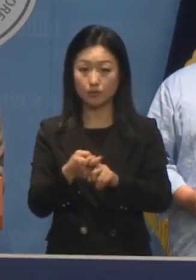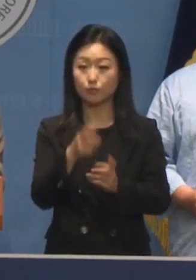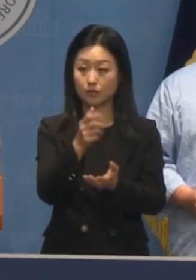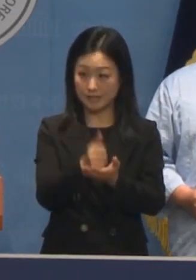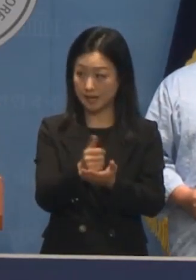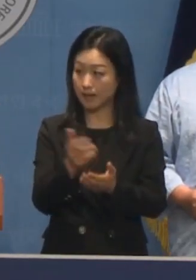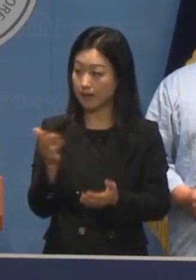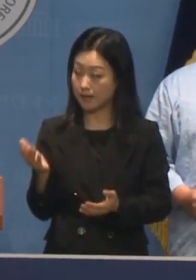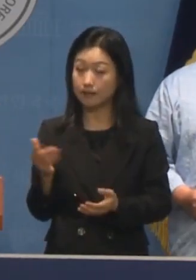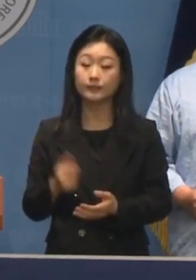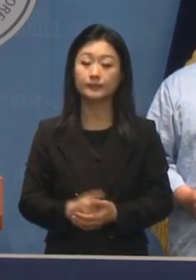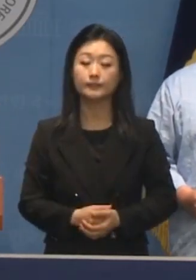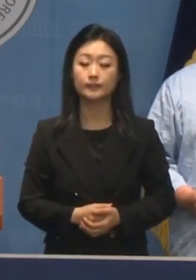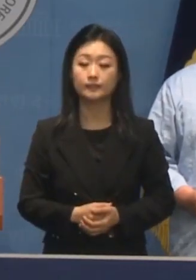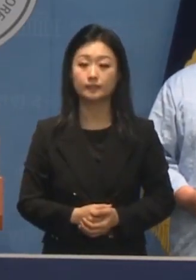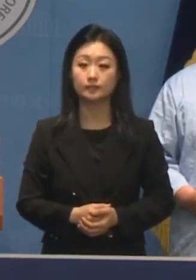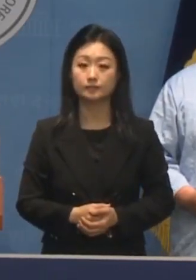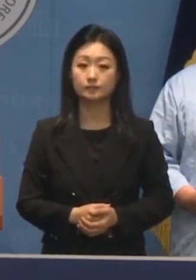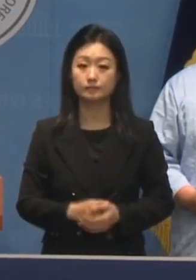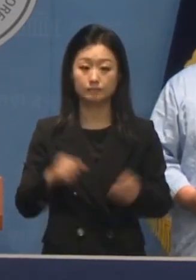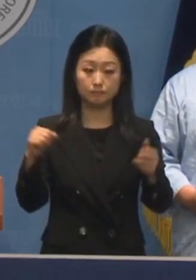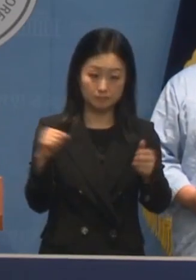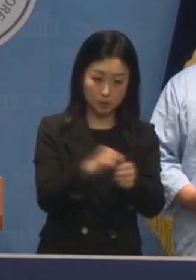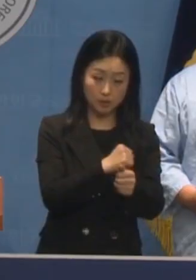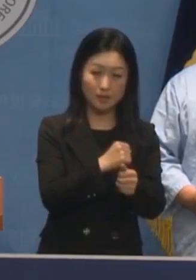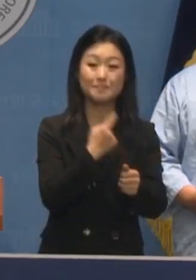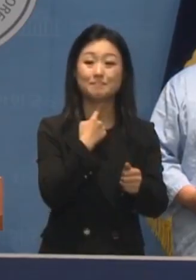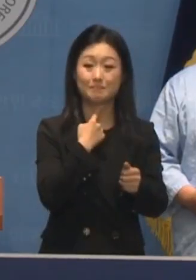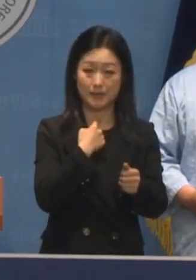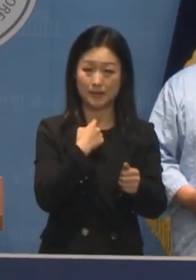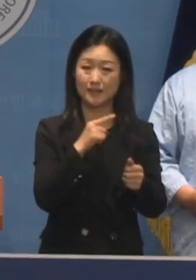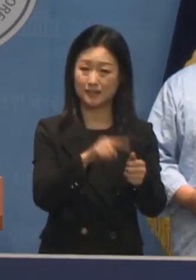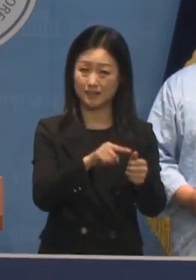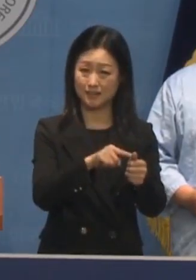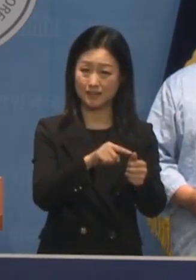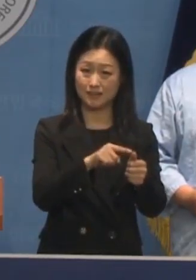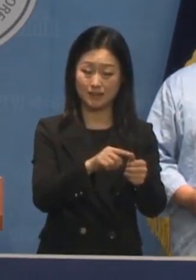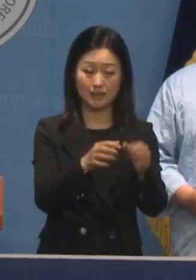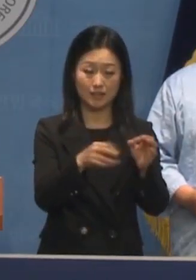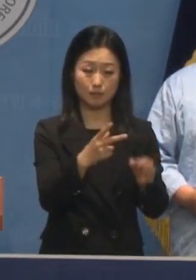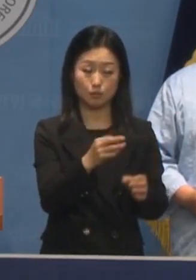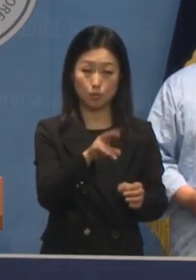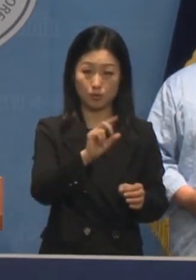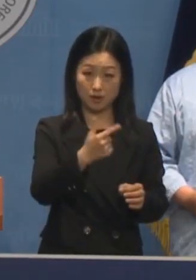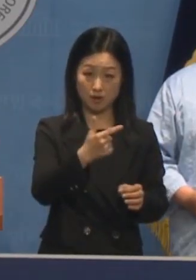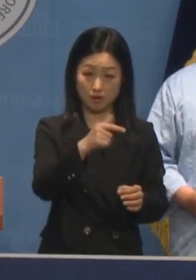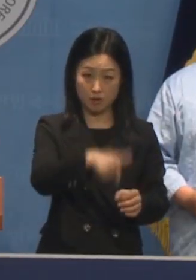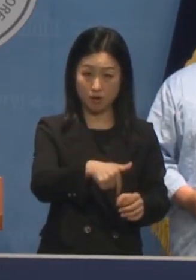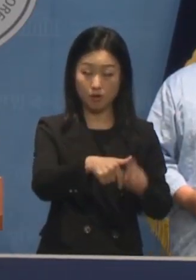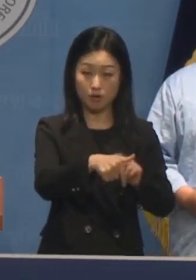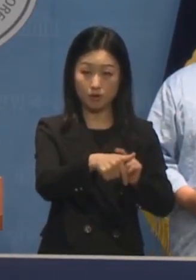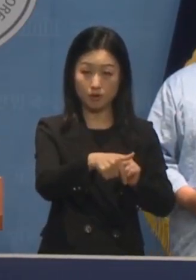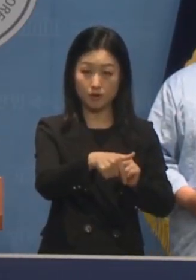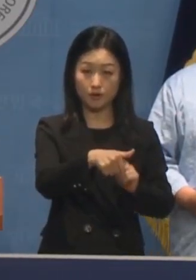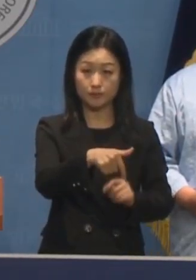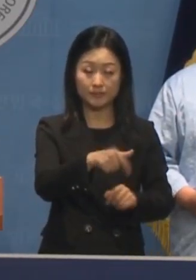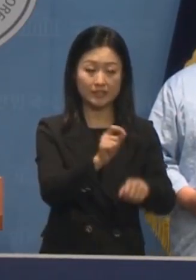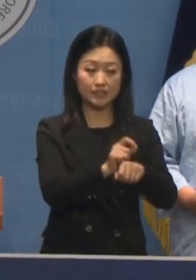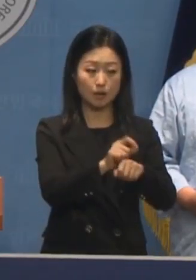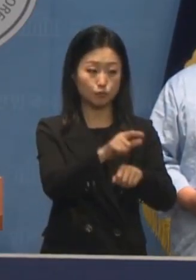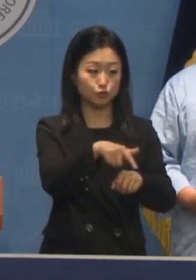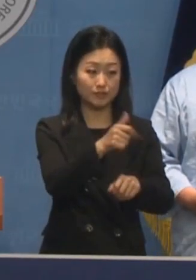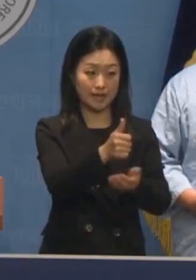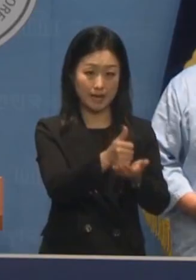예. 우리 폭행 사건의 당사자이기도 하죠. 우리 김동엽 금속노조 현대중공업 지부 우리